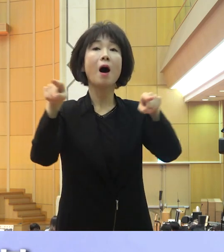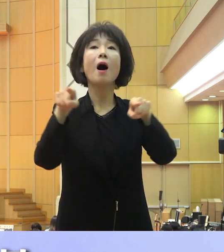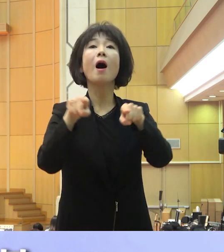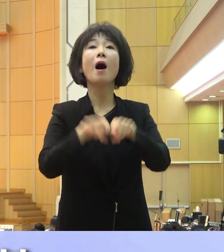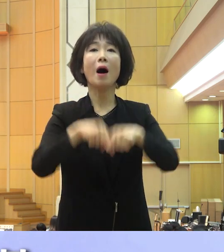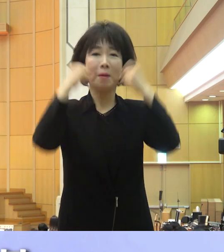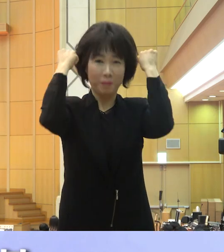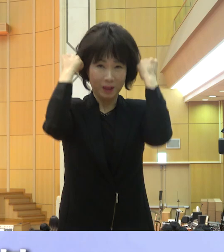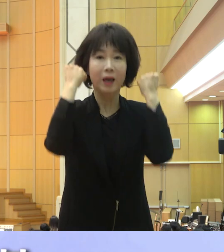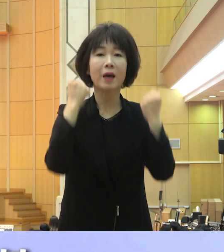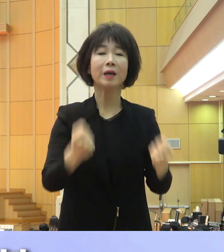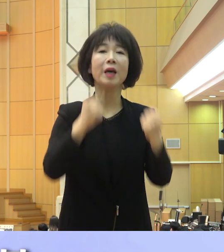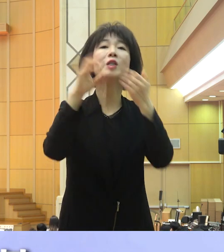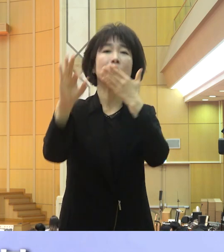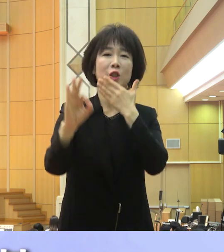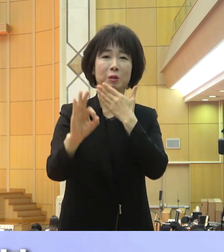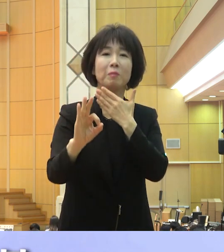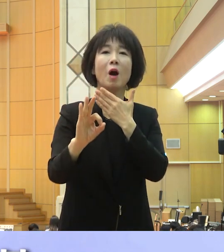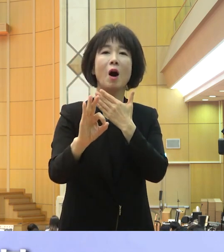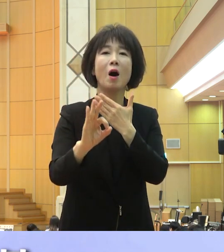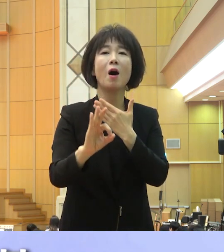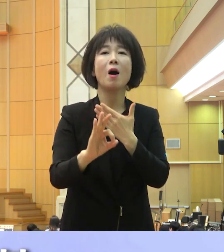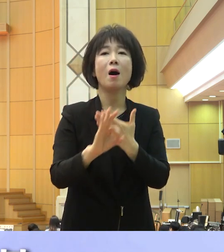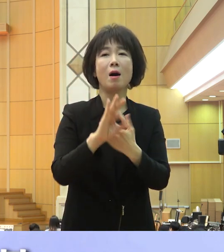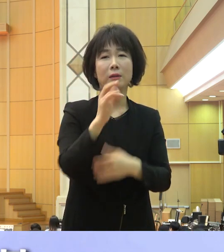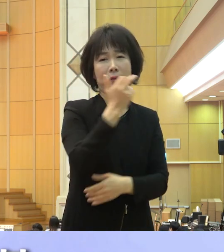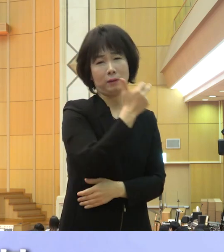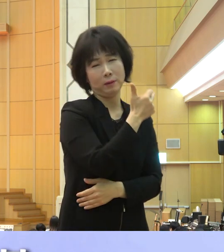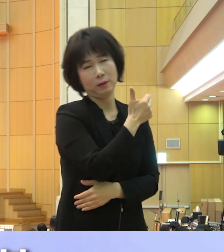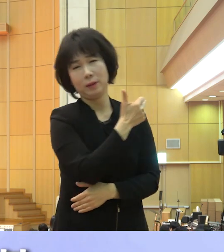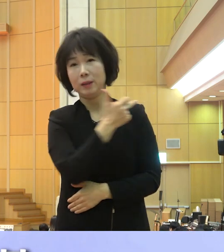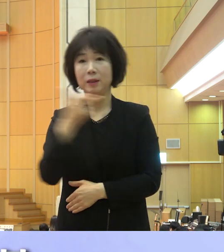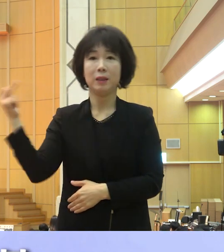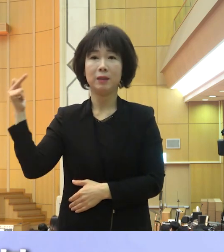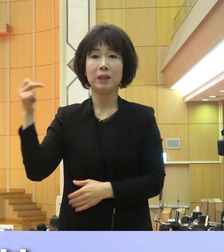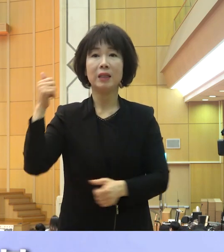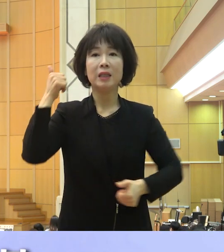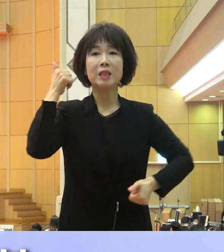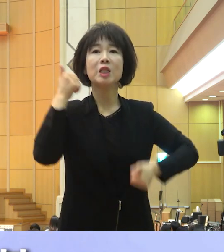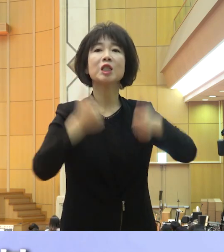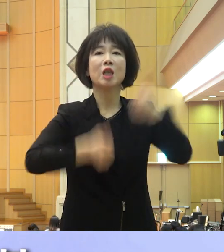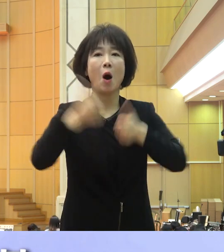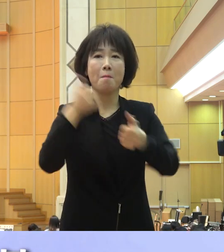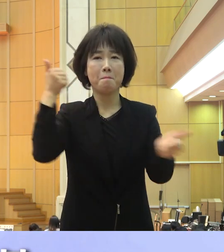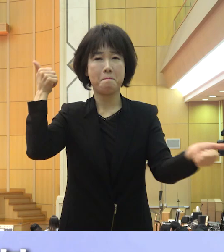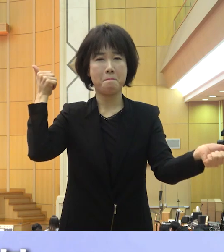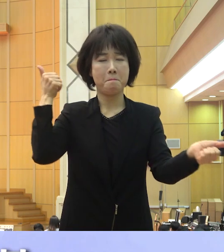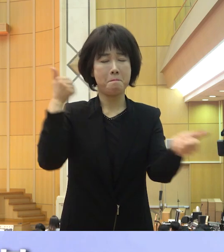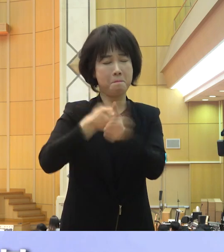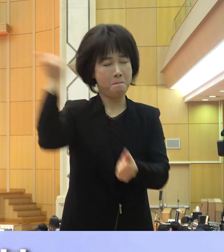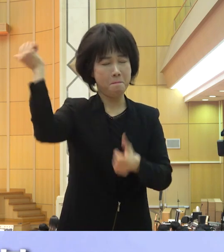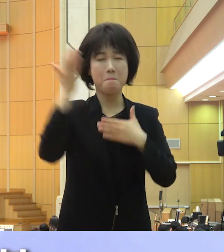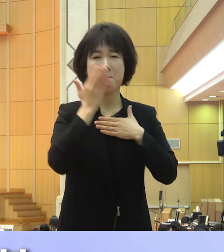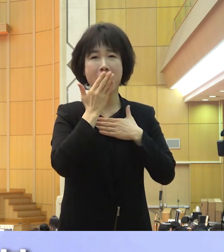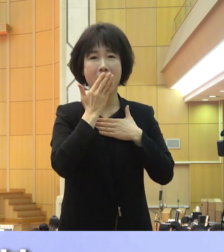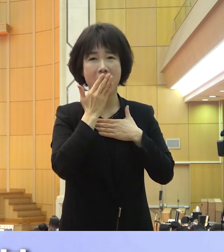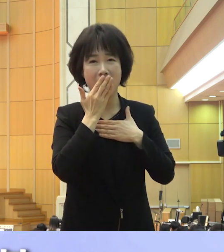주 함께 계시면 큰